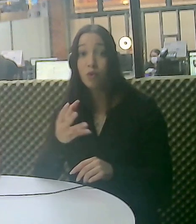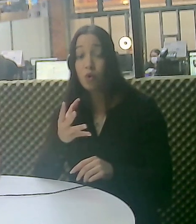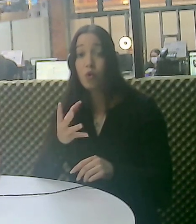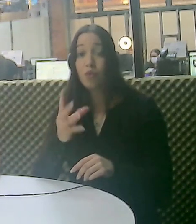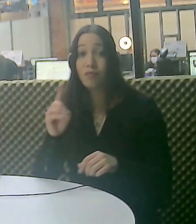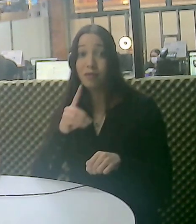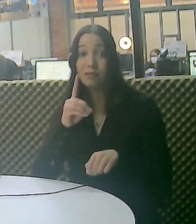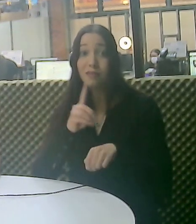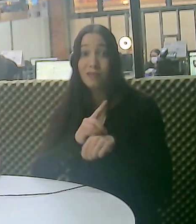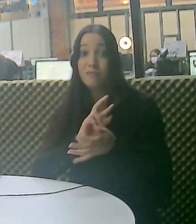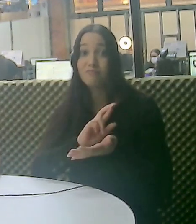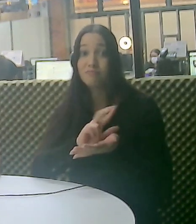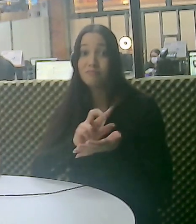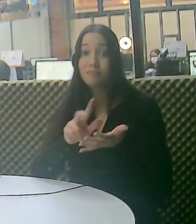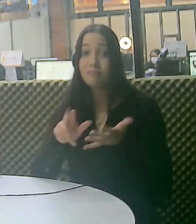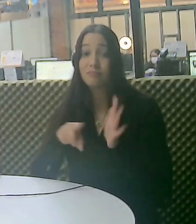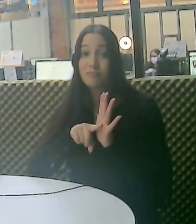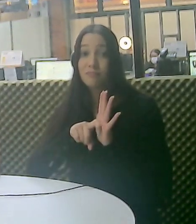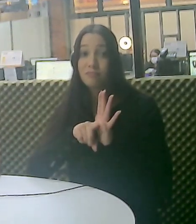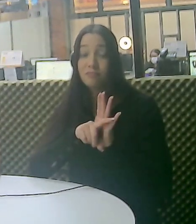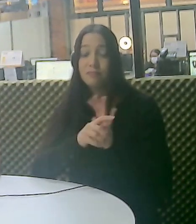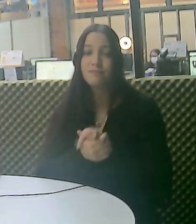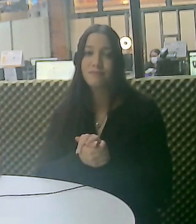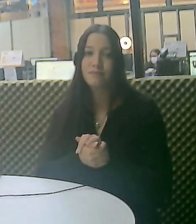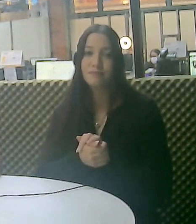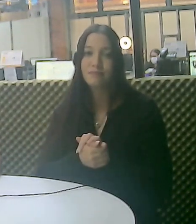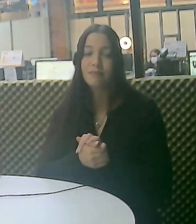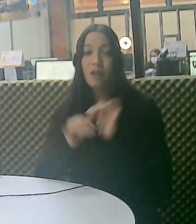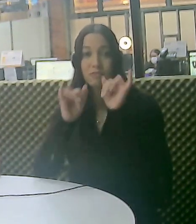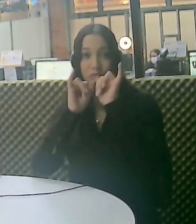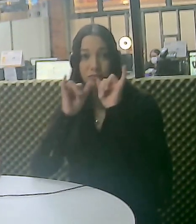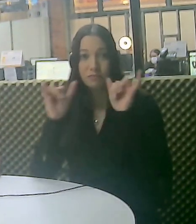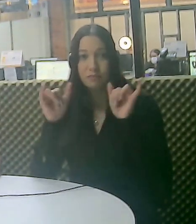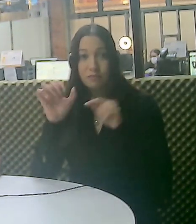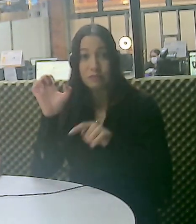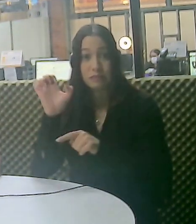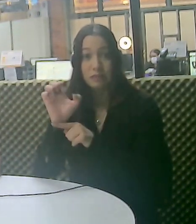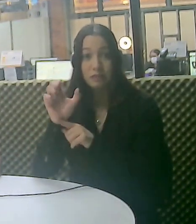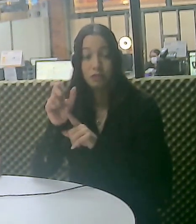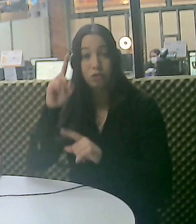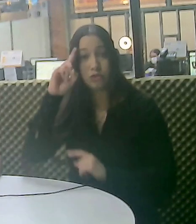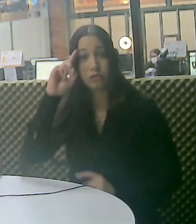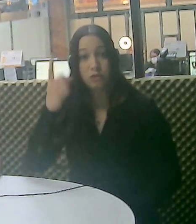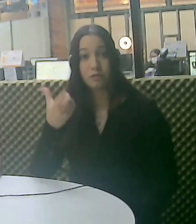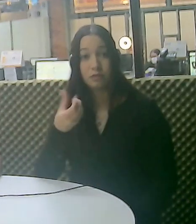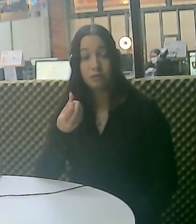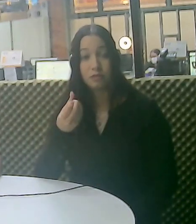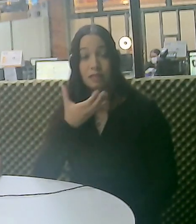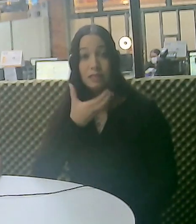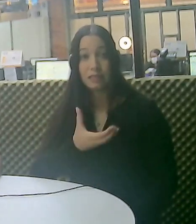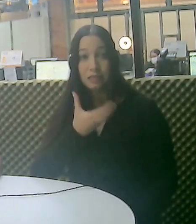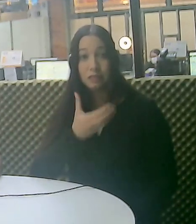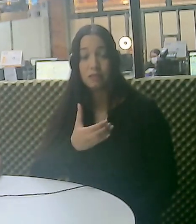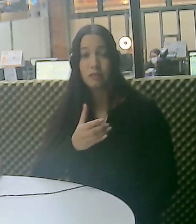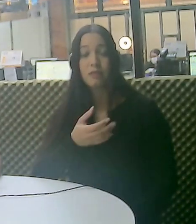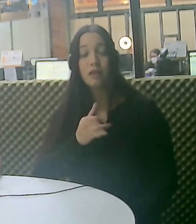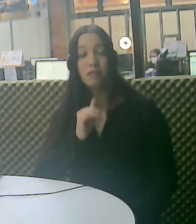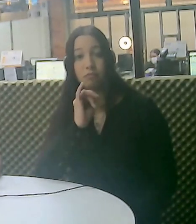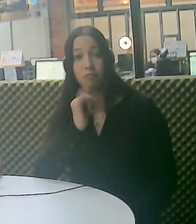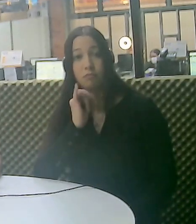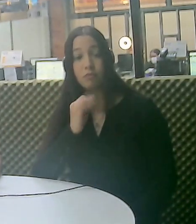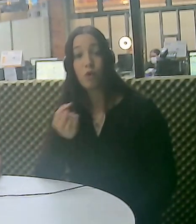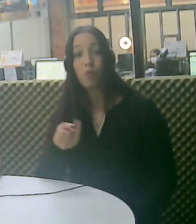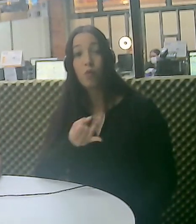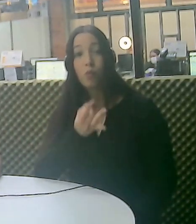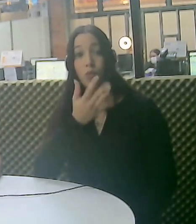estão surgindo, né? Isso, o boletim do Estado, divulgado em 26 de dezembro, né, que trouxe lá o relato do número de mortes no